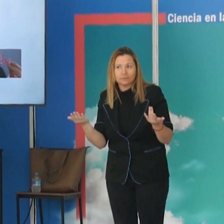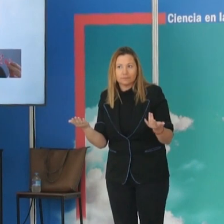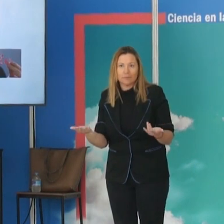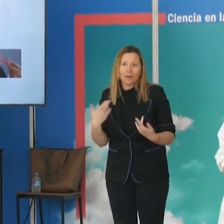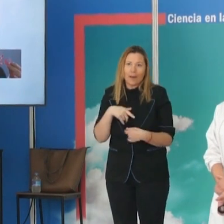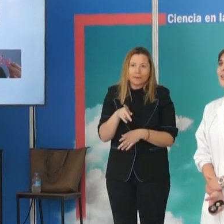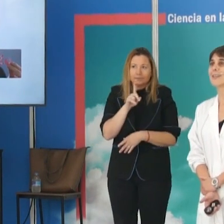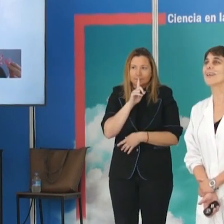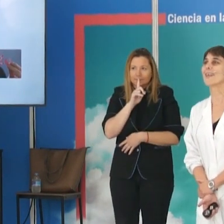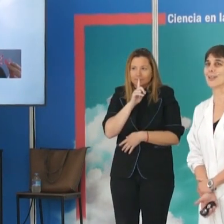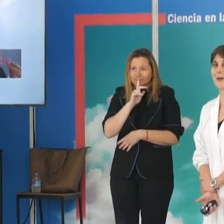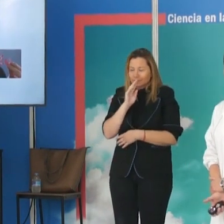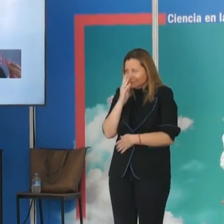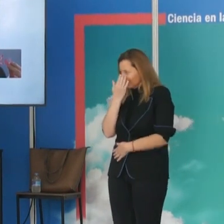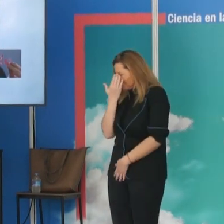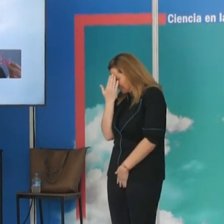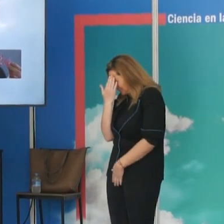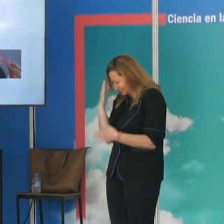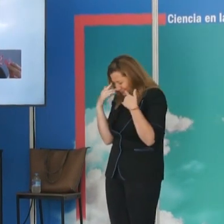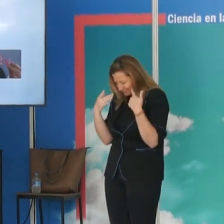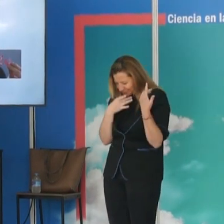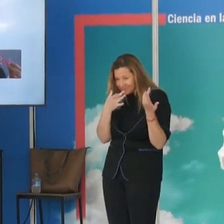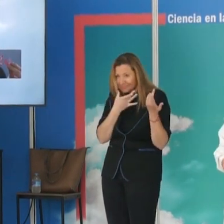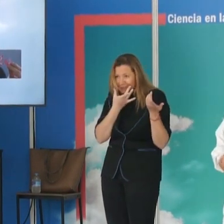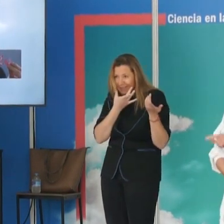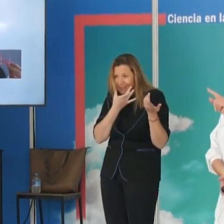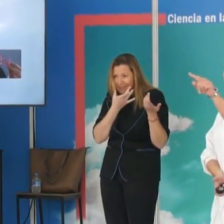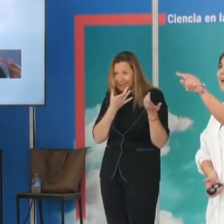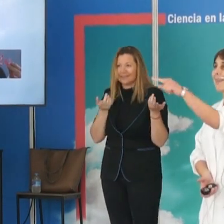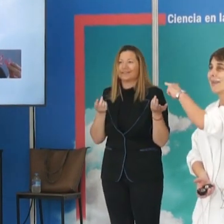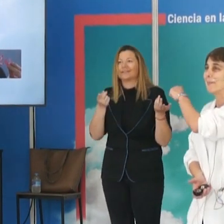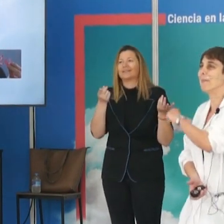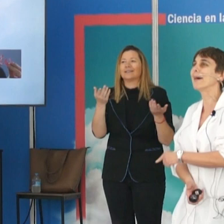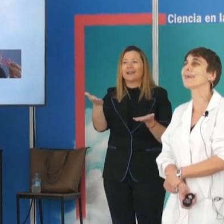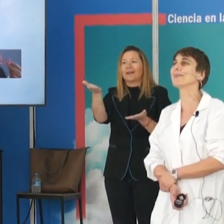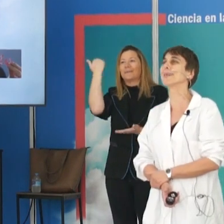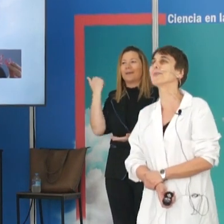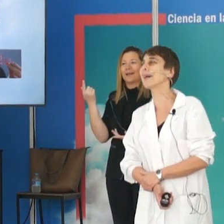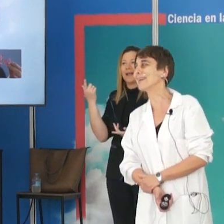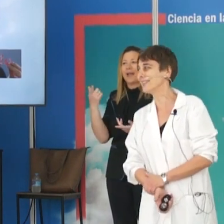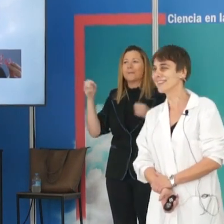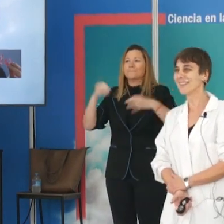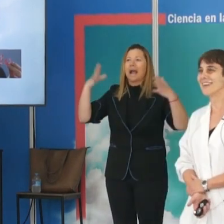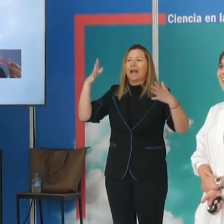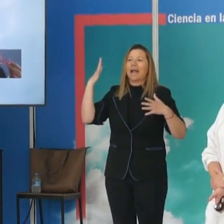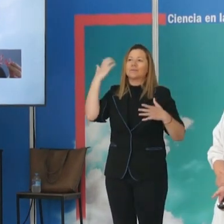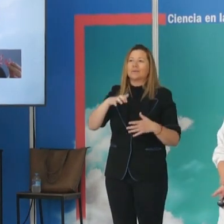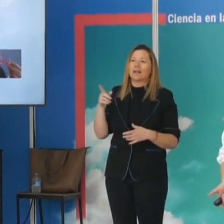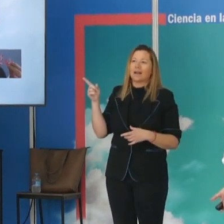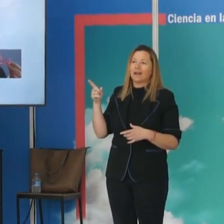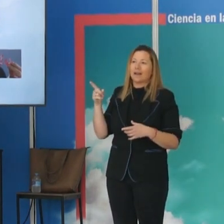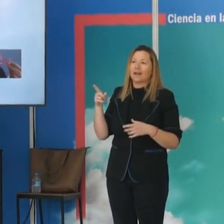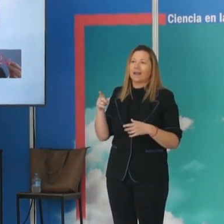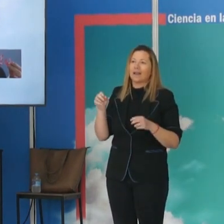Sí. Ánimo, no sean... Exacto. Pues el señor que ha dicho de cobarde hacer magia sobrenatural,